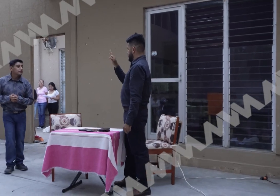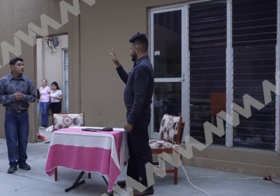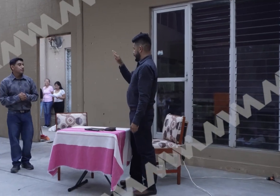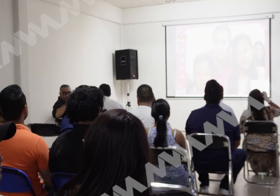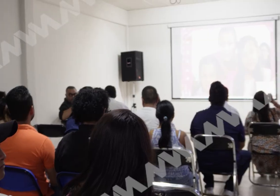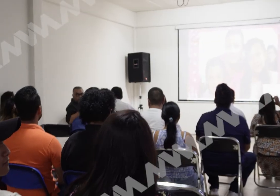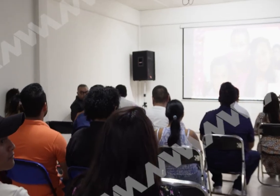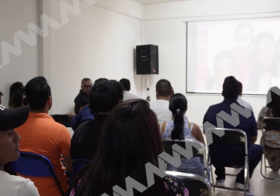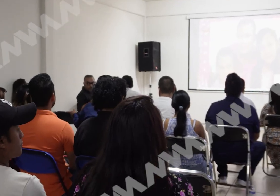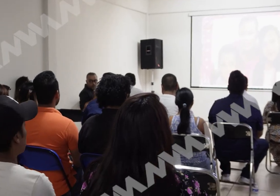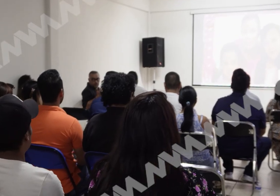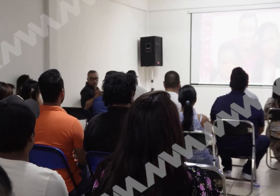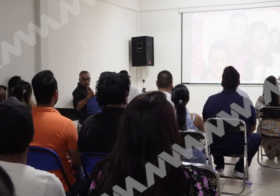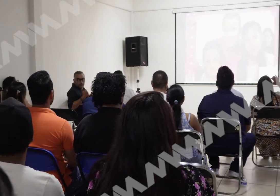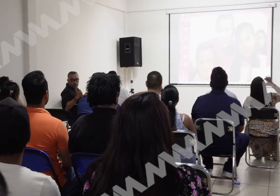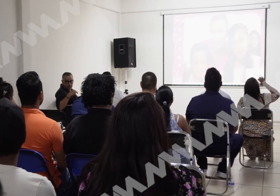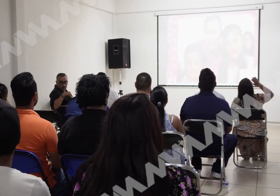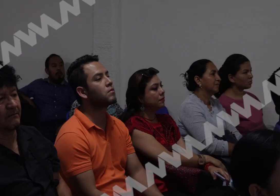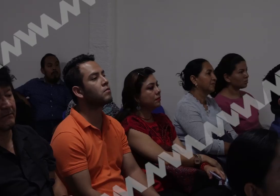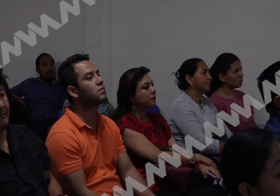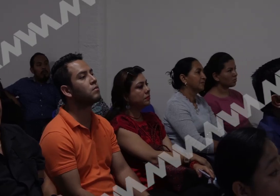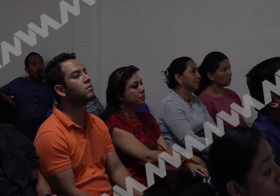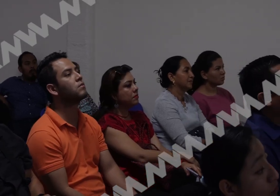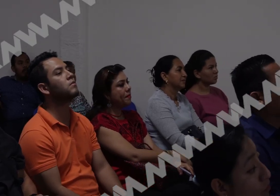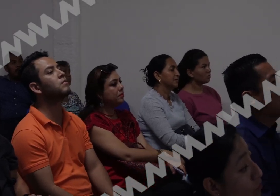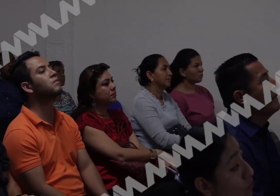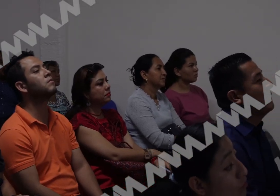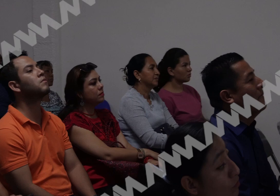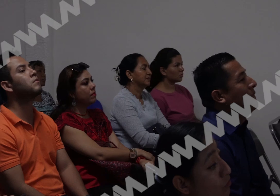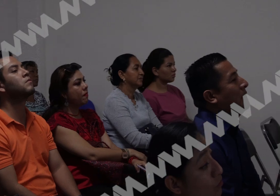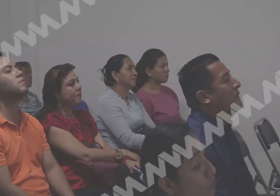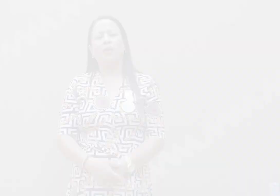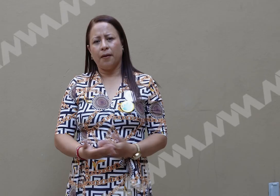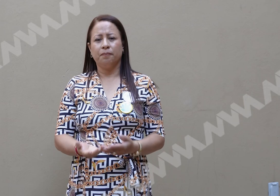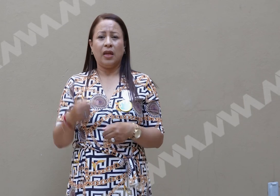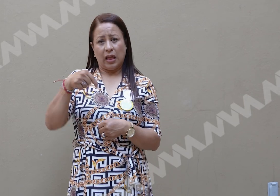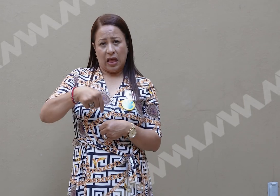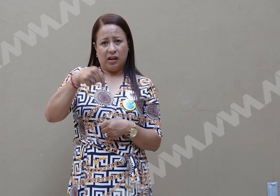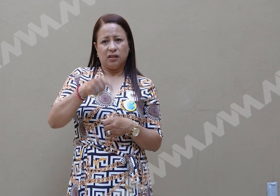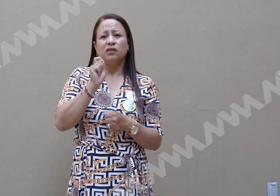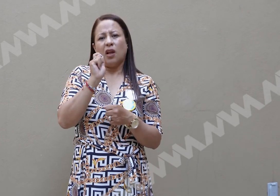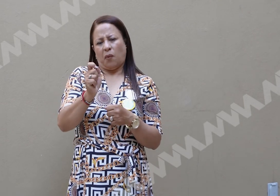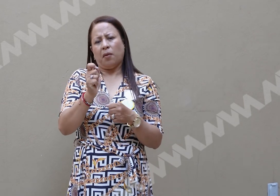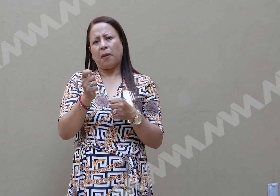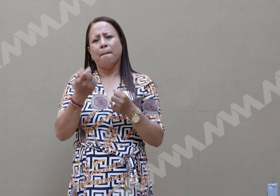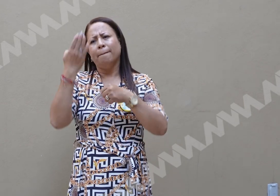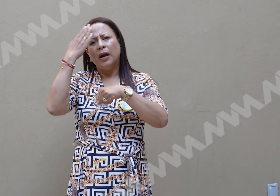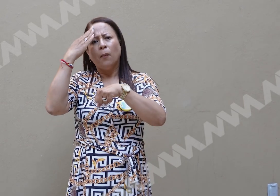de las personas sordas sufren el rechazo de los maestros y de sus propios compañeros. Este día es la